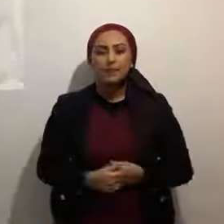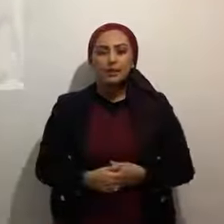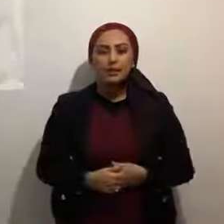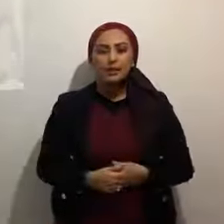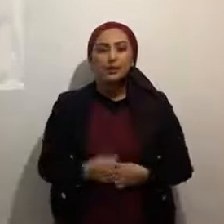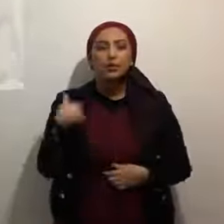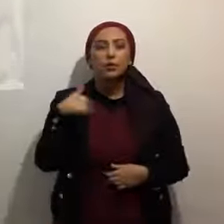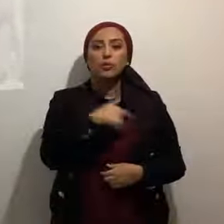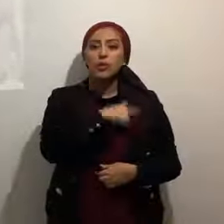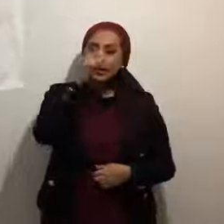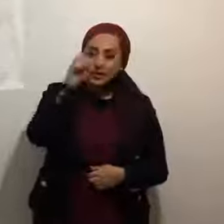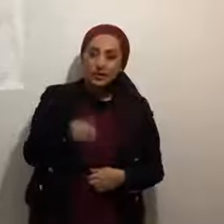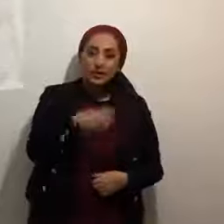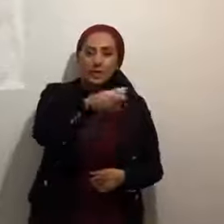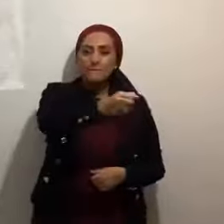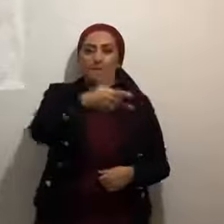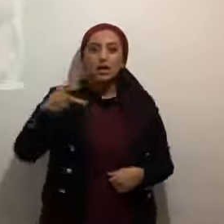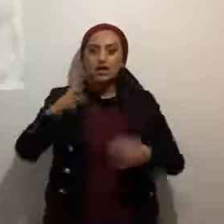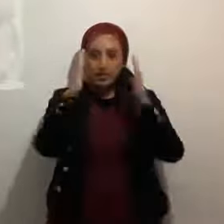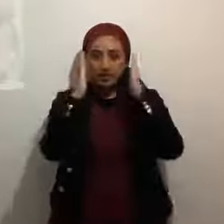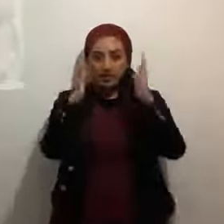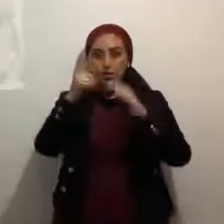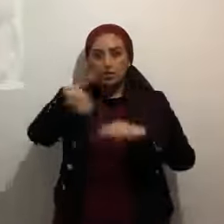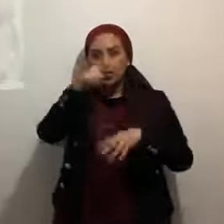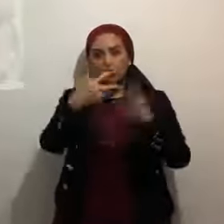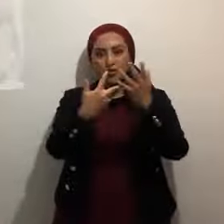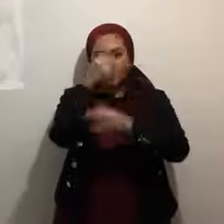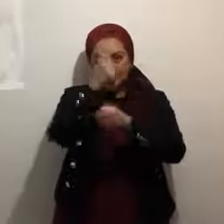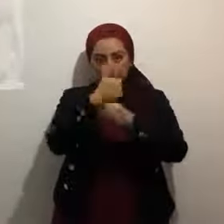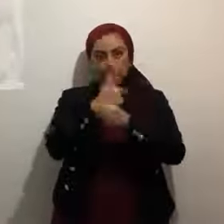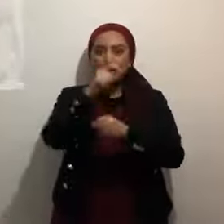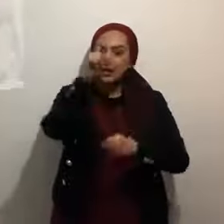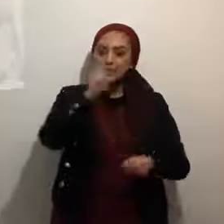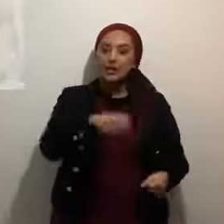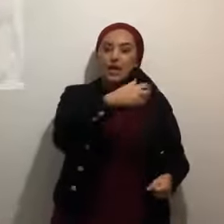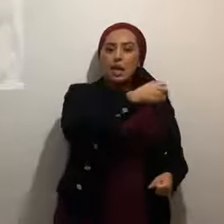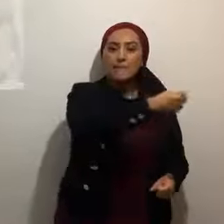Debemos de retornar, escuchen bien los nuevecitos, se debe de retornar